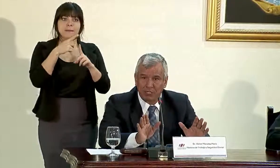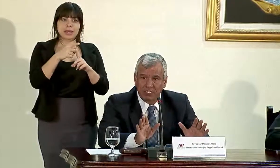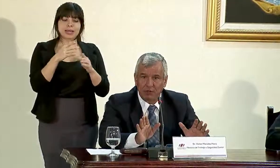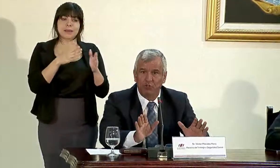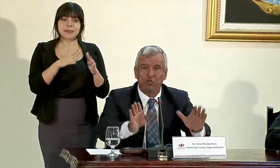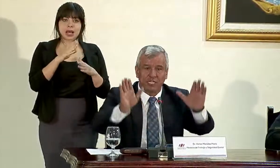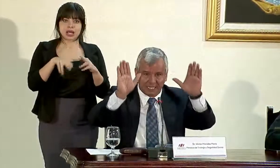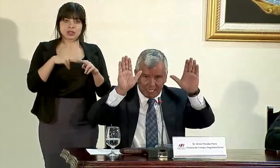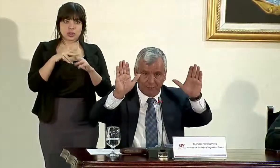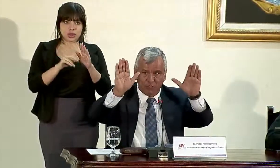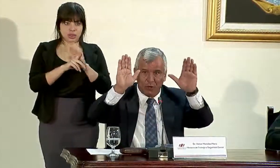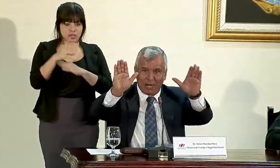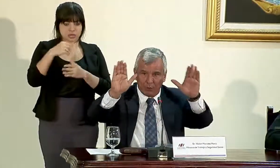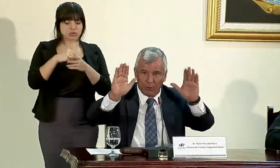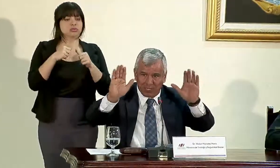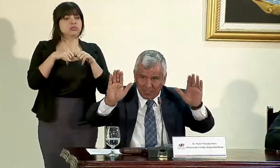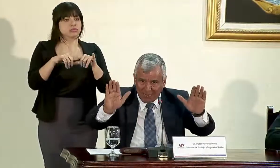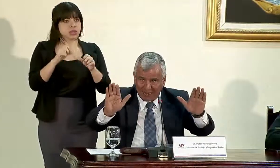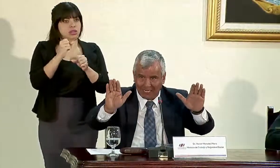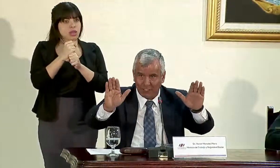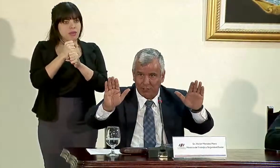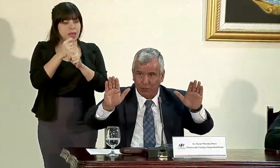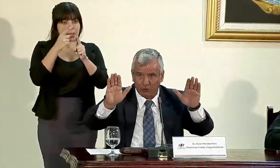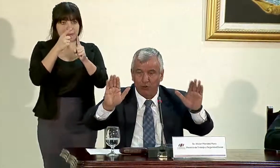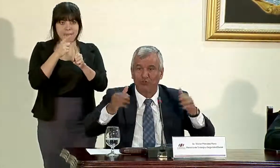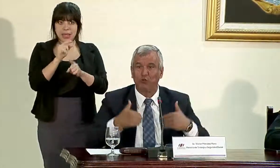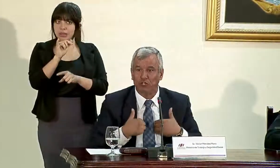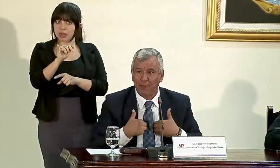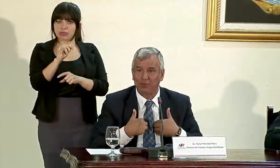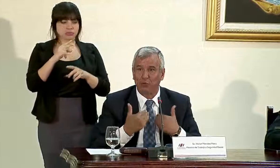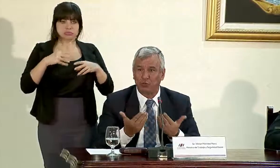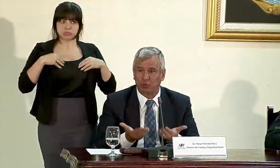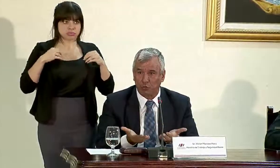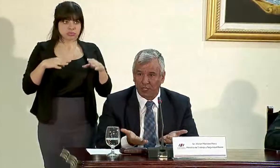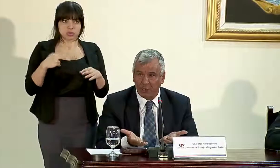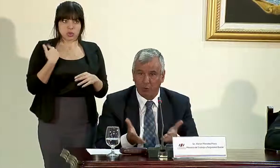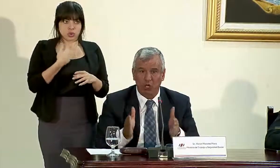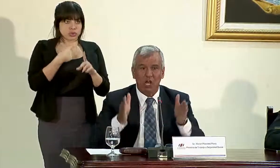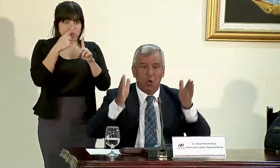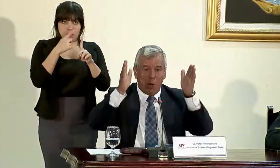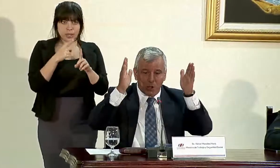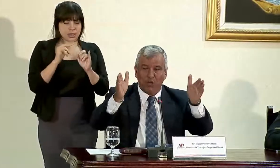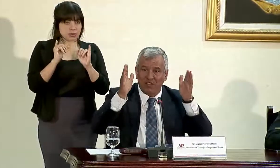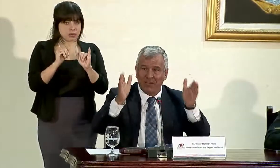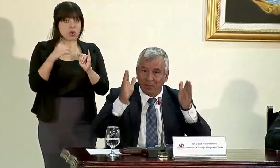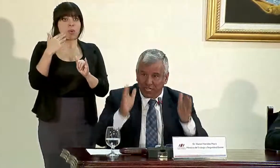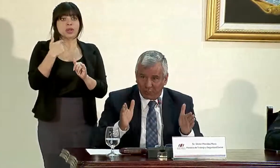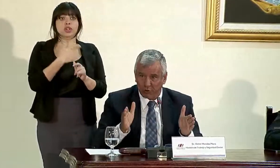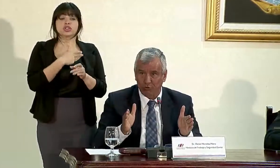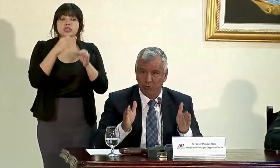en el Plan Nacional de Desarrollo y seguimos trabajando con esas metas. O sea, nosotros no renunciamos a nuestros objetivos.